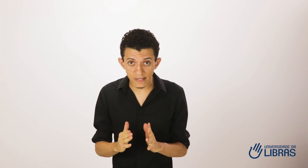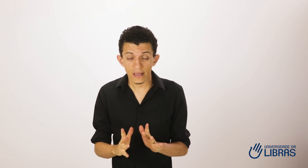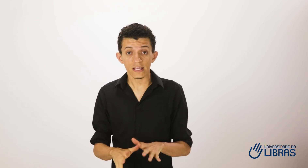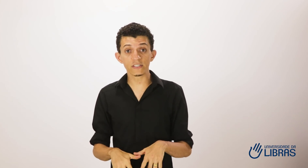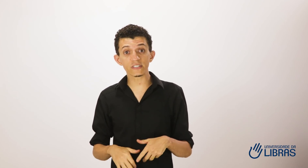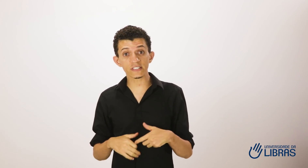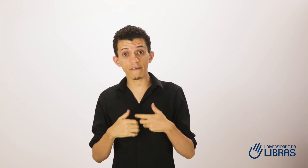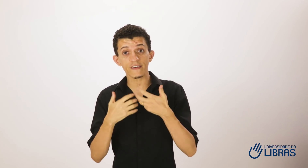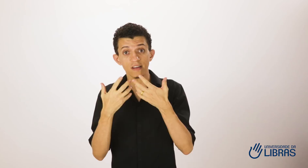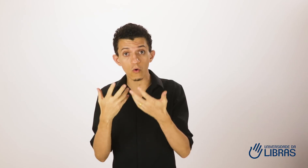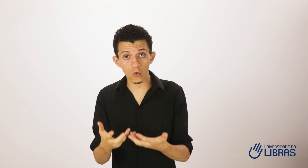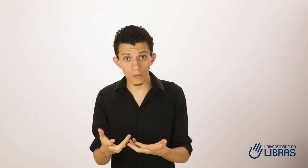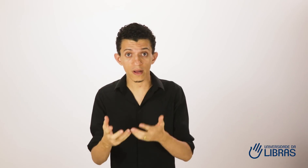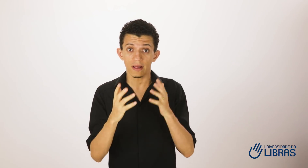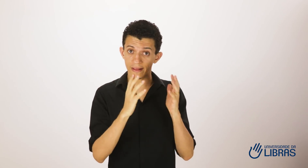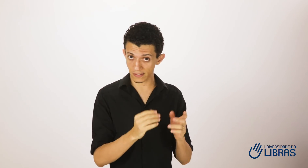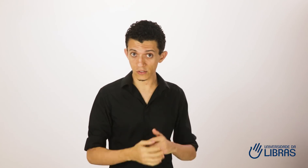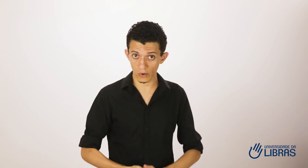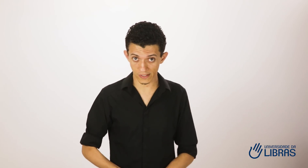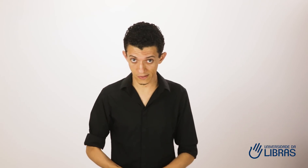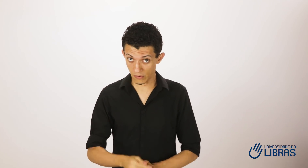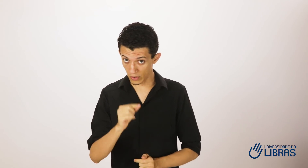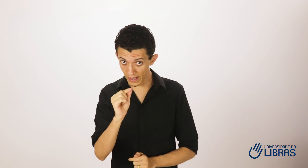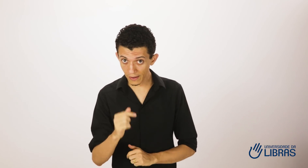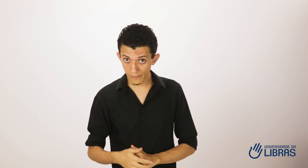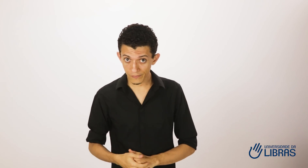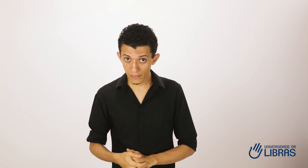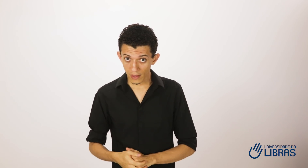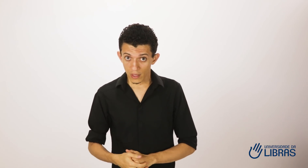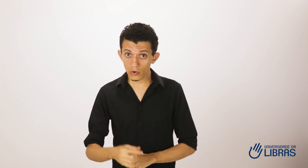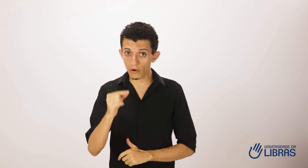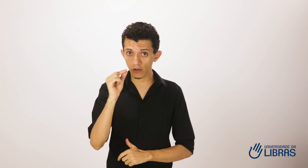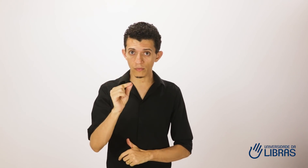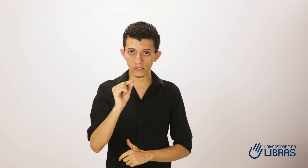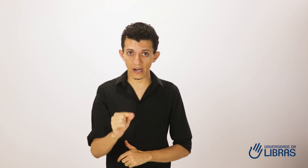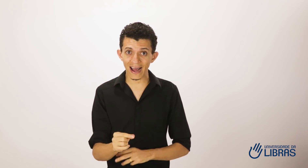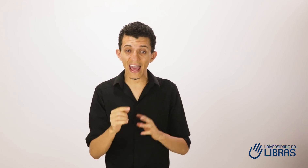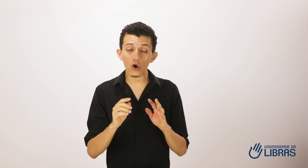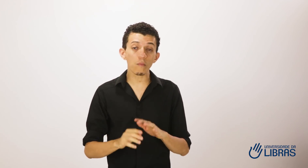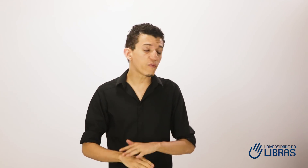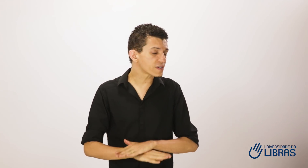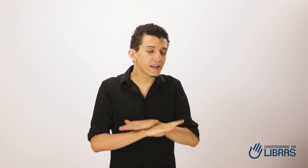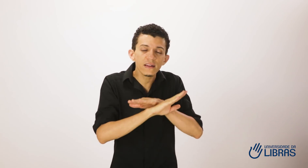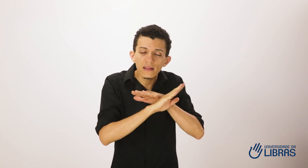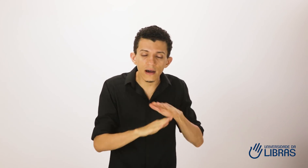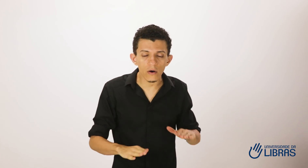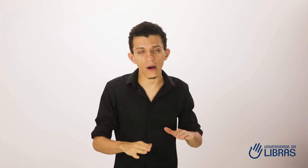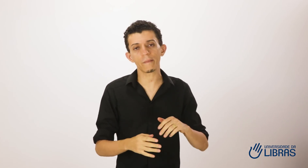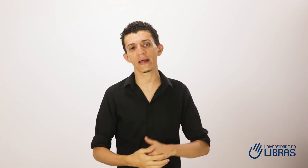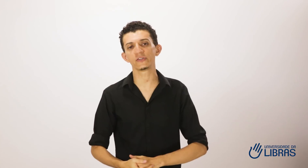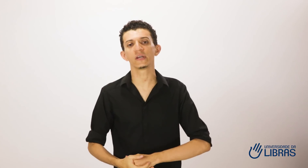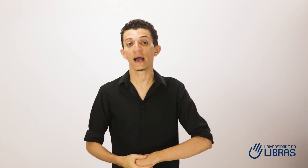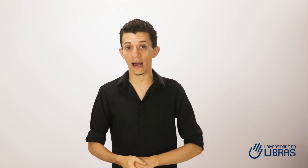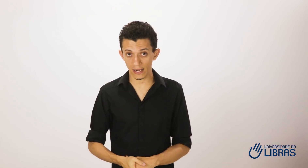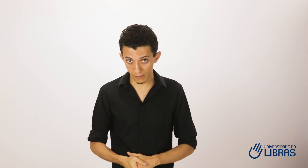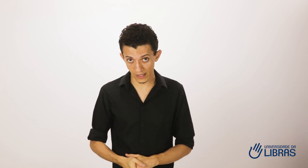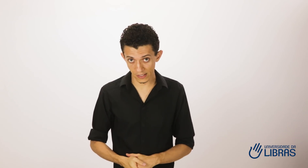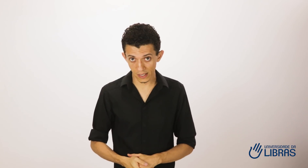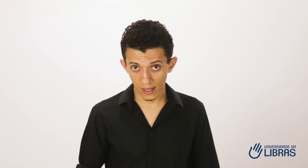pense se você já fez alguma dessas coisas, ok? E o que eu vou te mostrar é como você não aprende a Libras.